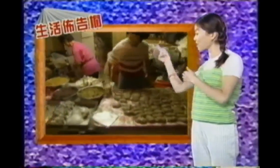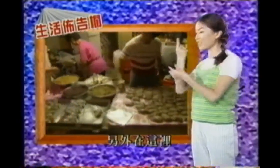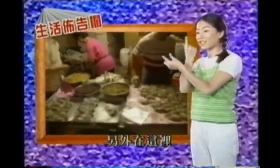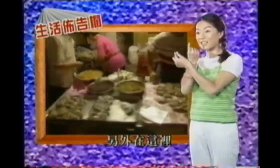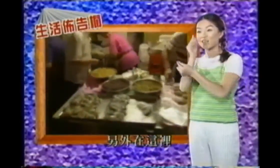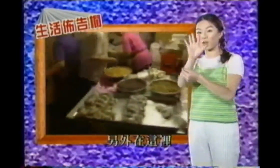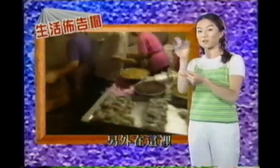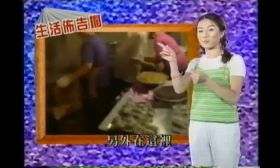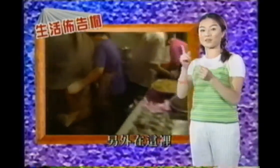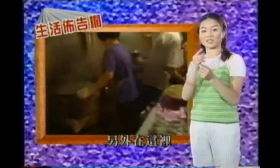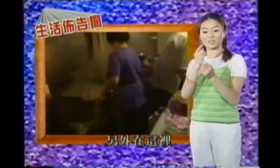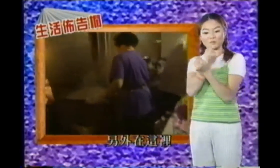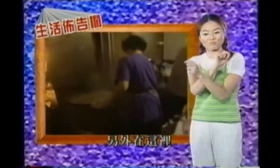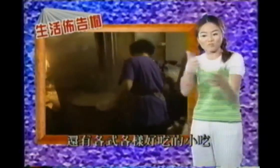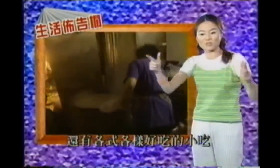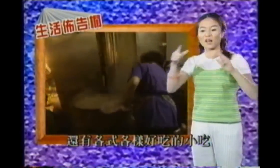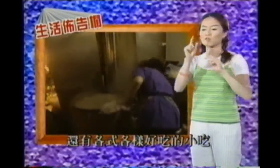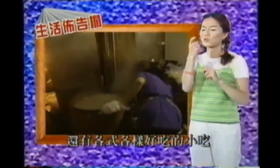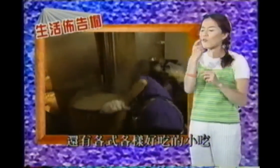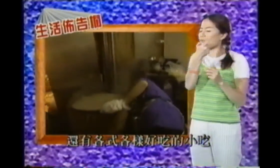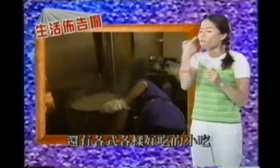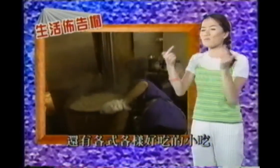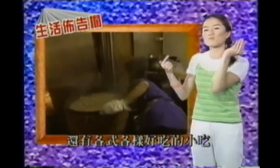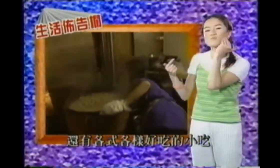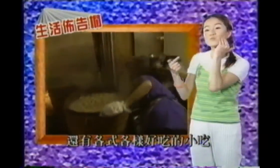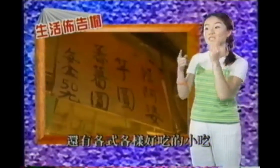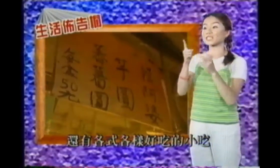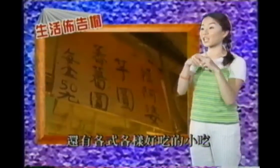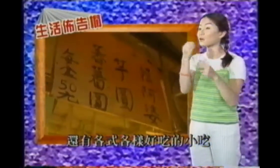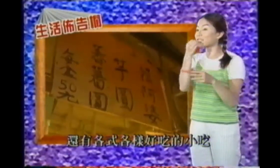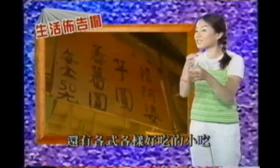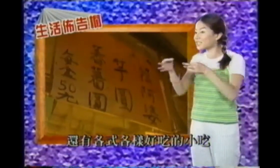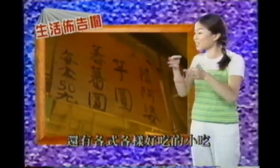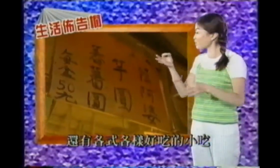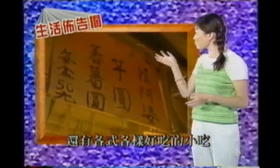外呢，在这里啊，还有各式各样好吃的小吃哦。